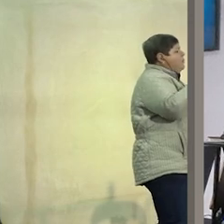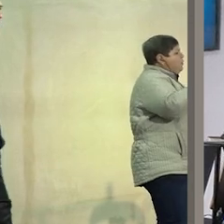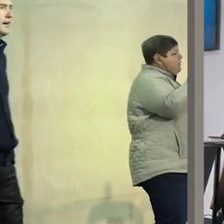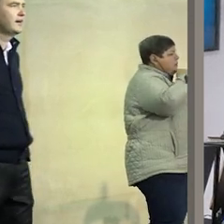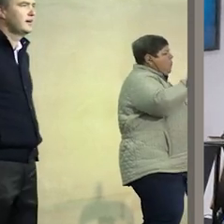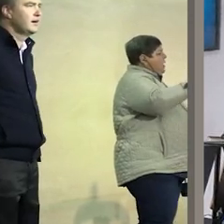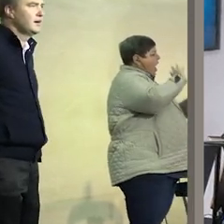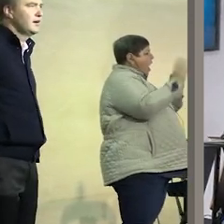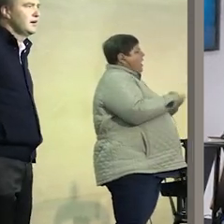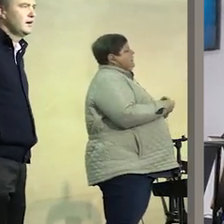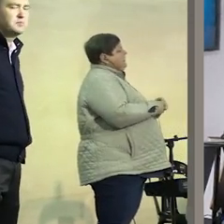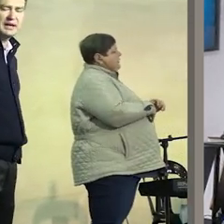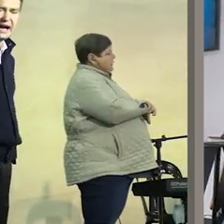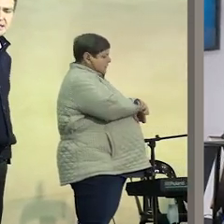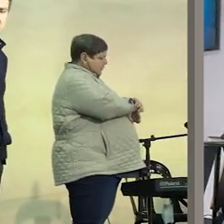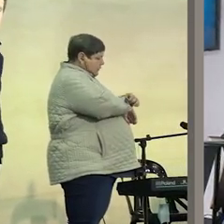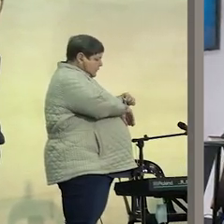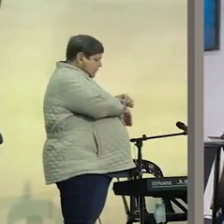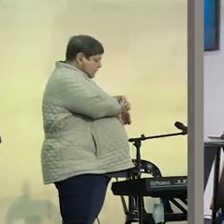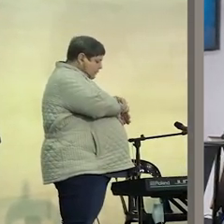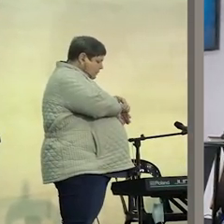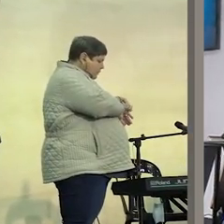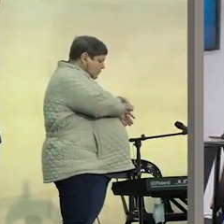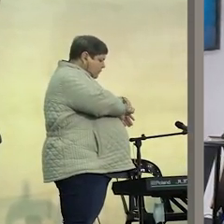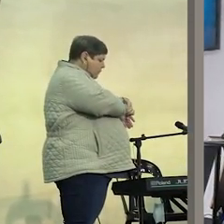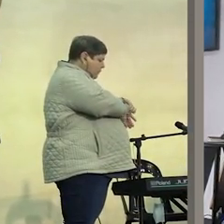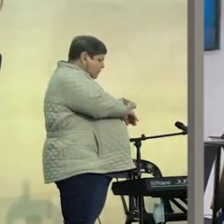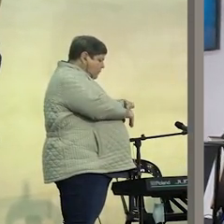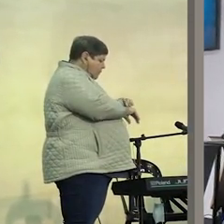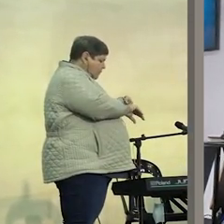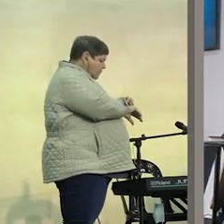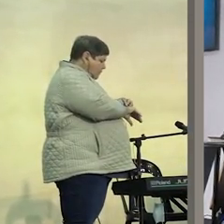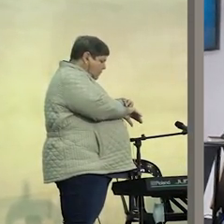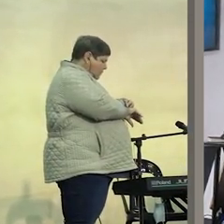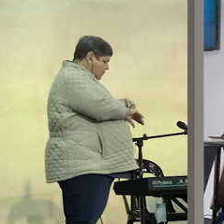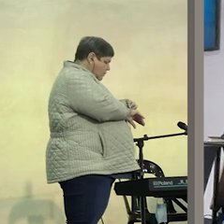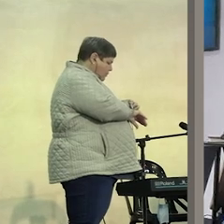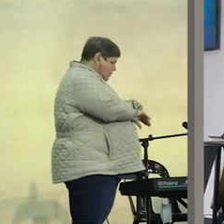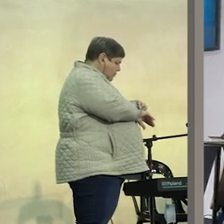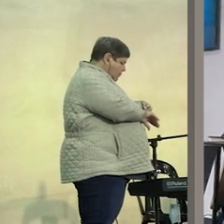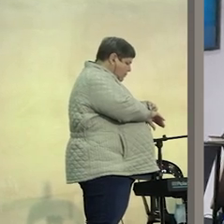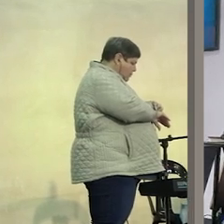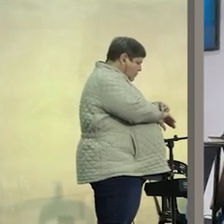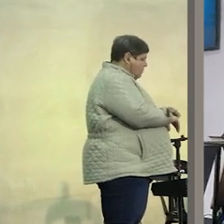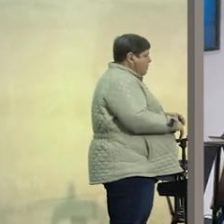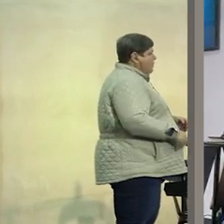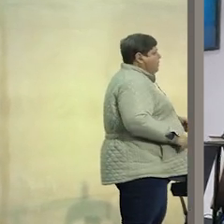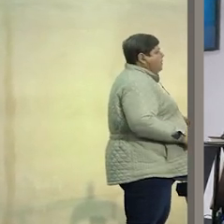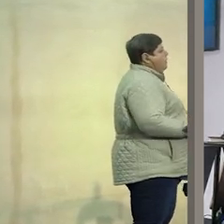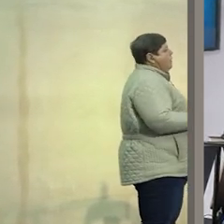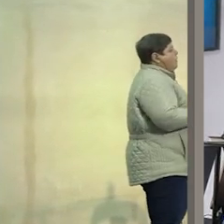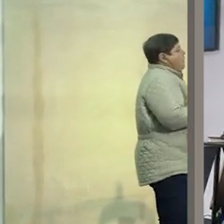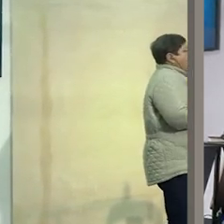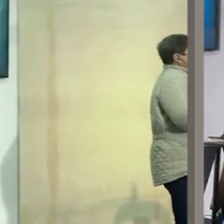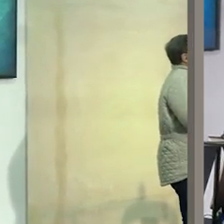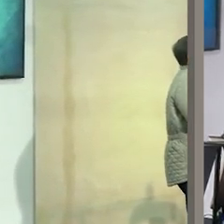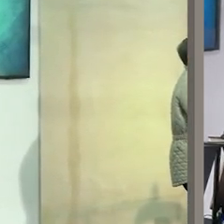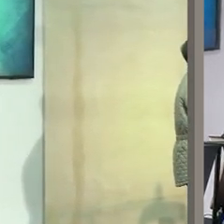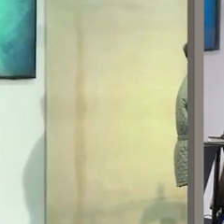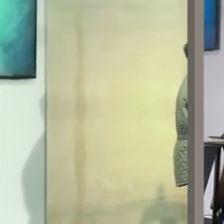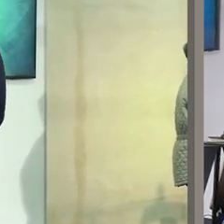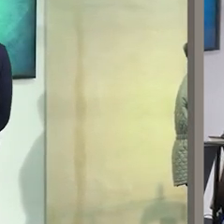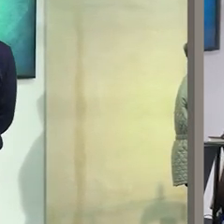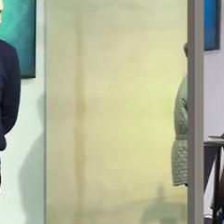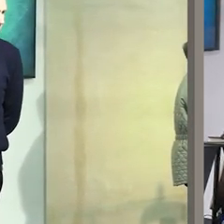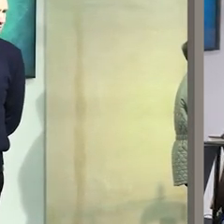hulle leer, by die huis, nee? Ons moet hulle leer, as jy op, julle kan my